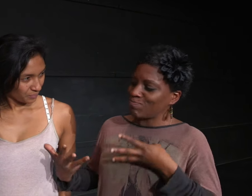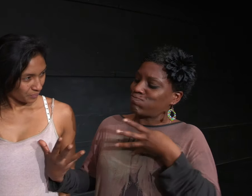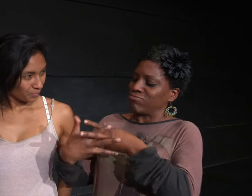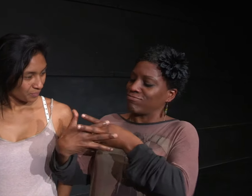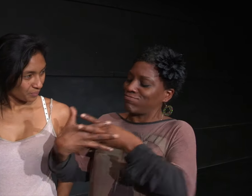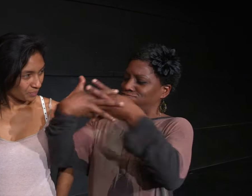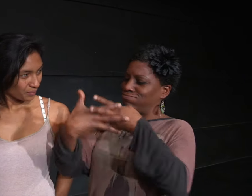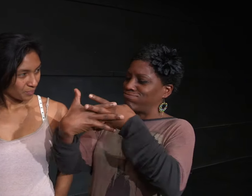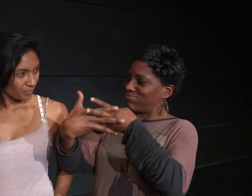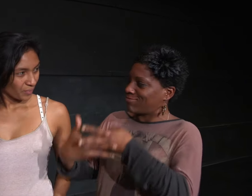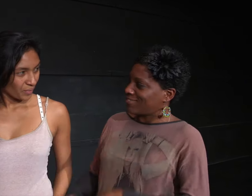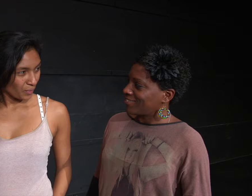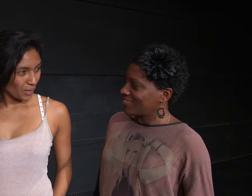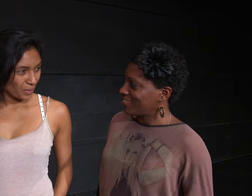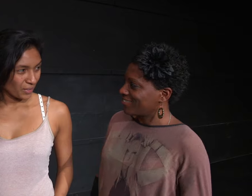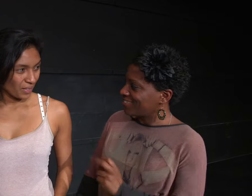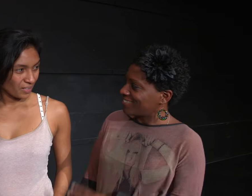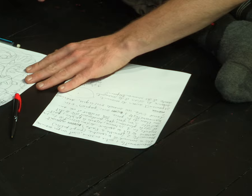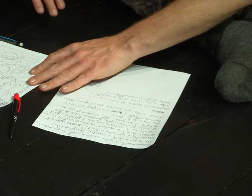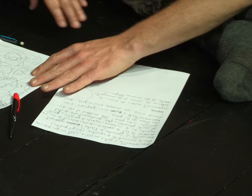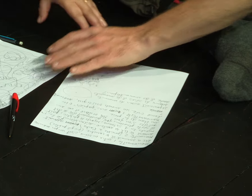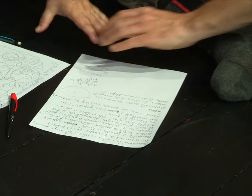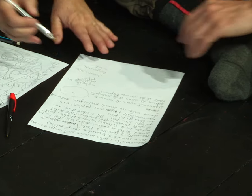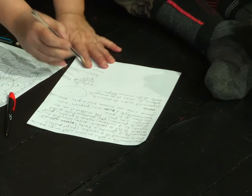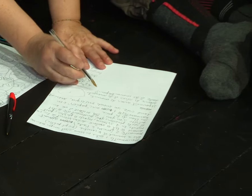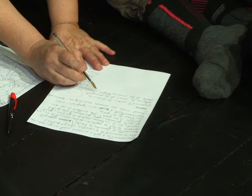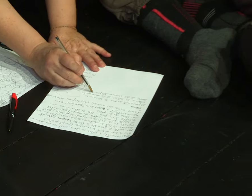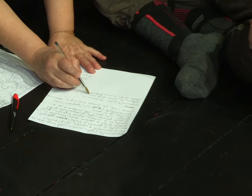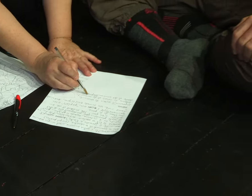bien s'entendre et être en fusion l'une avec l'autre.